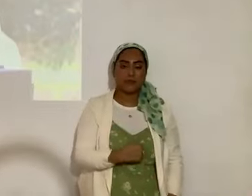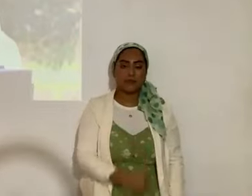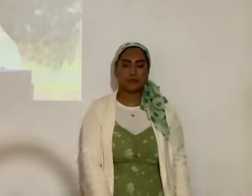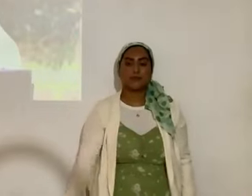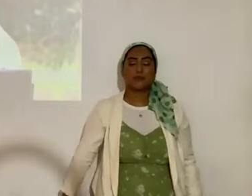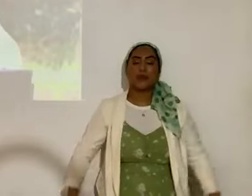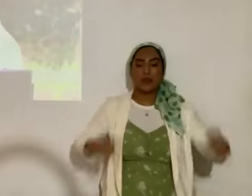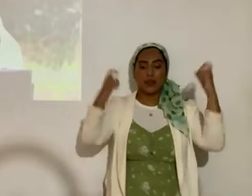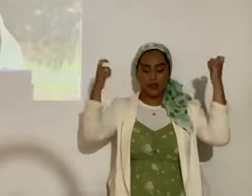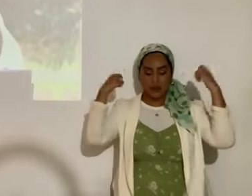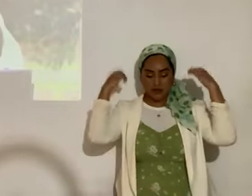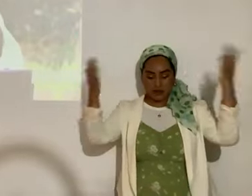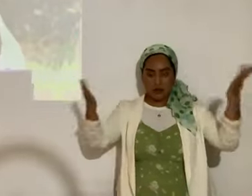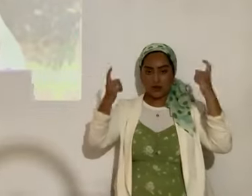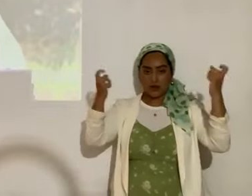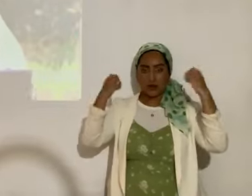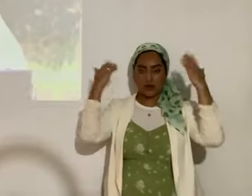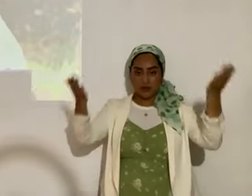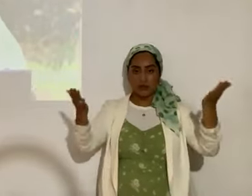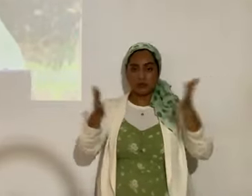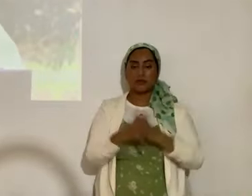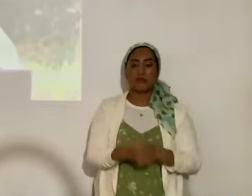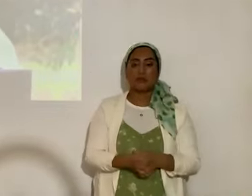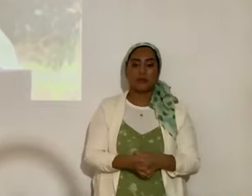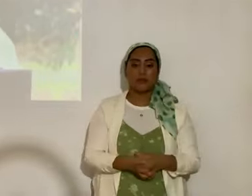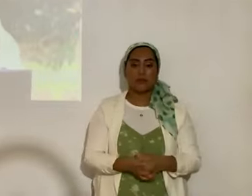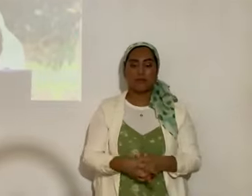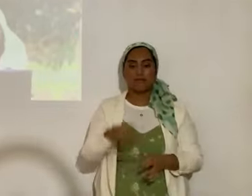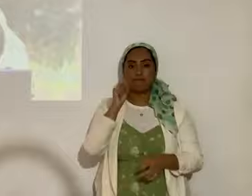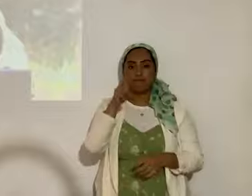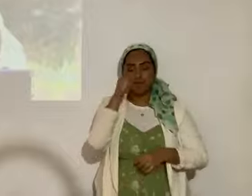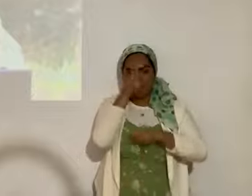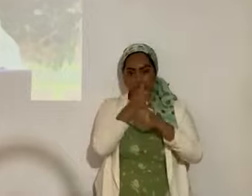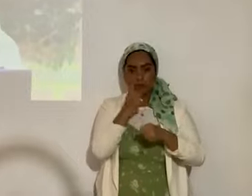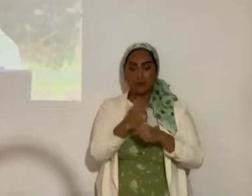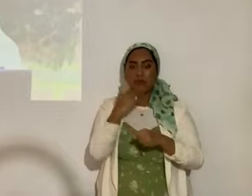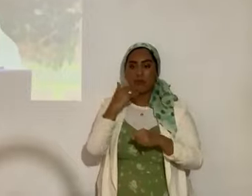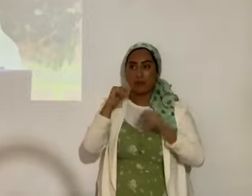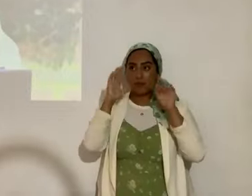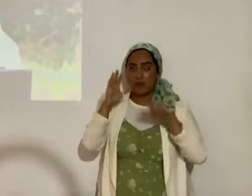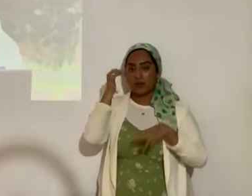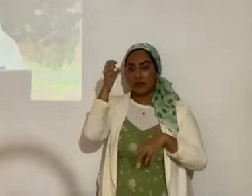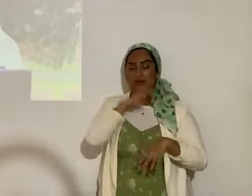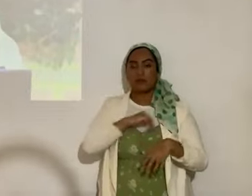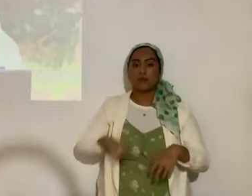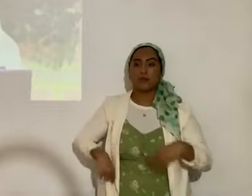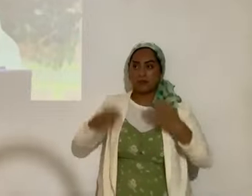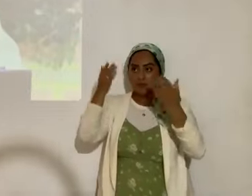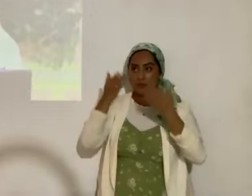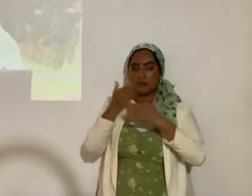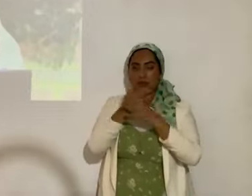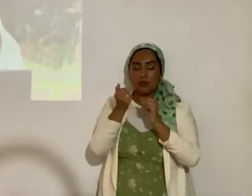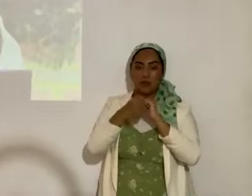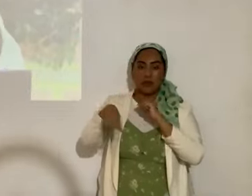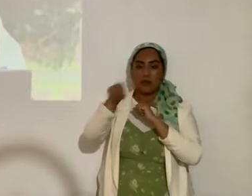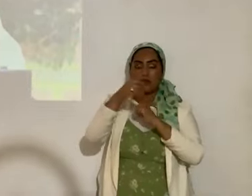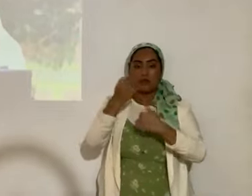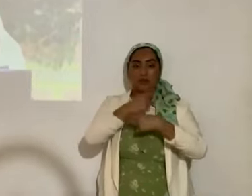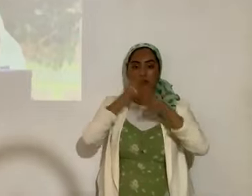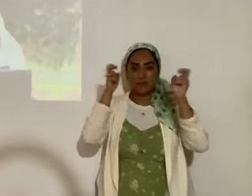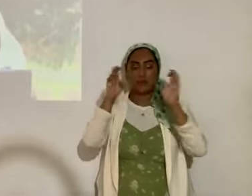aleluya aleluya bueno hermanos pues bendito Ya eso me permitió compartir este tema